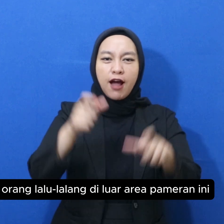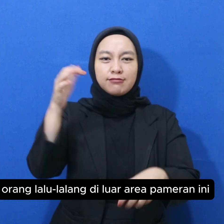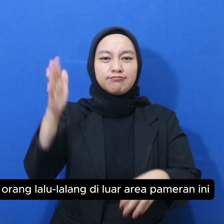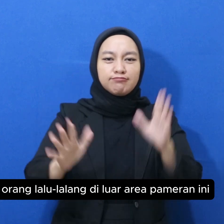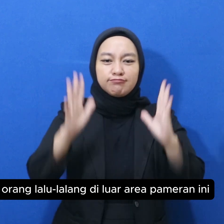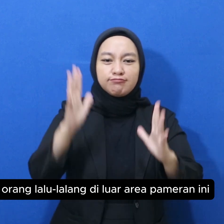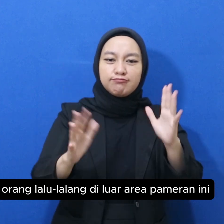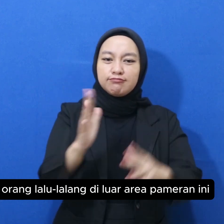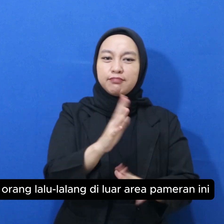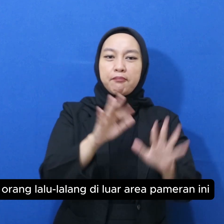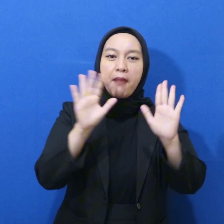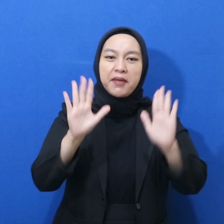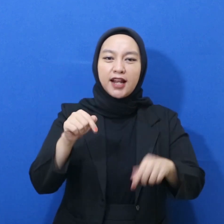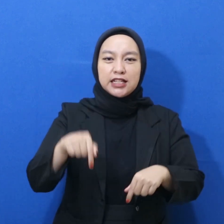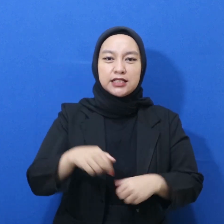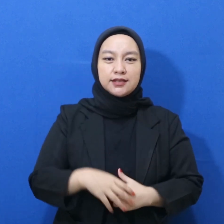area pameran ini.